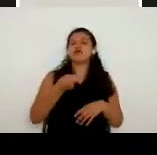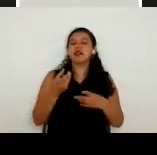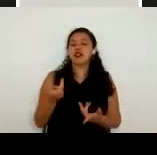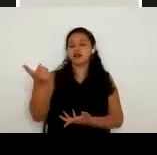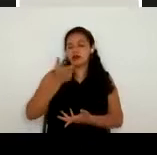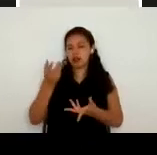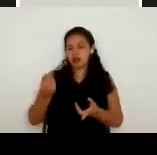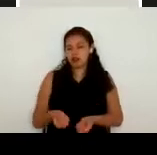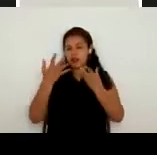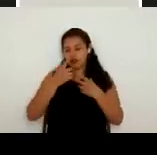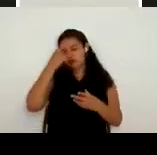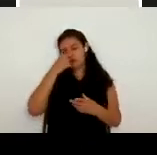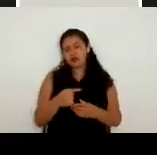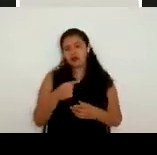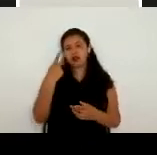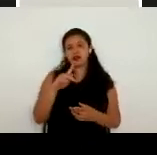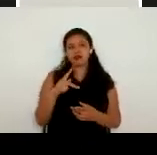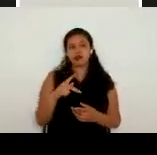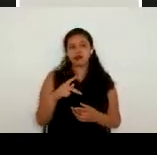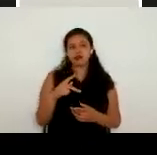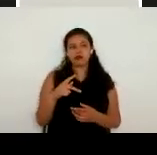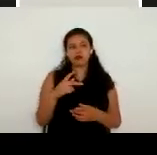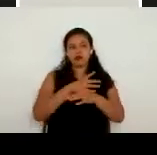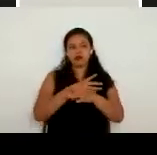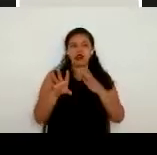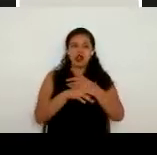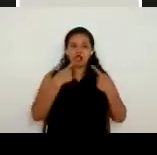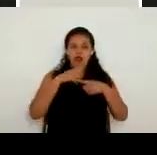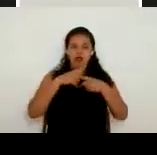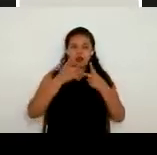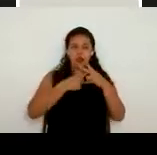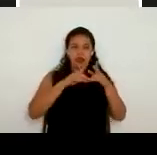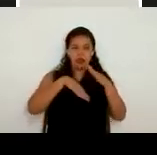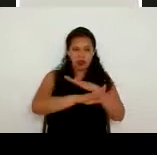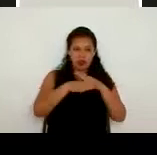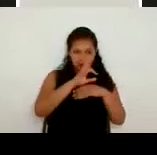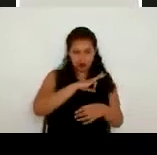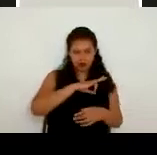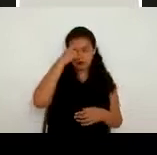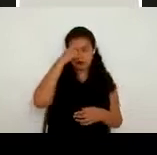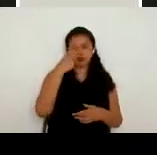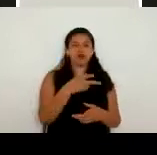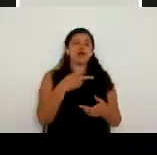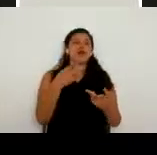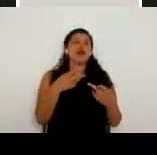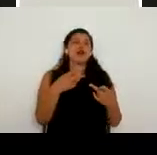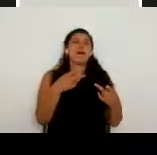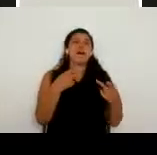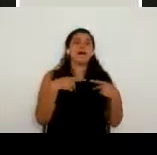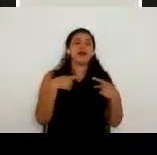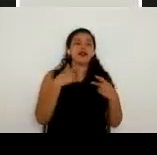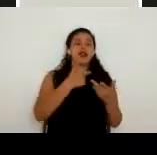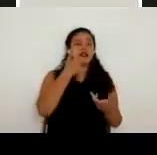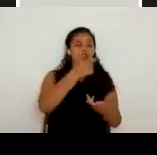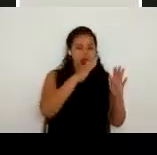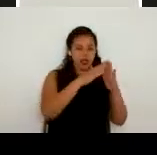sumar los ingresos diferentes de quienes hacen aportaciones al gasto familiar porque